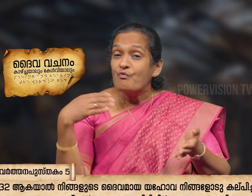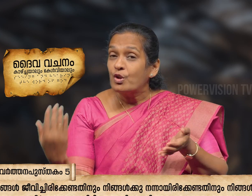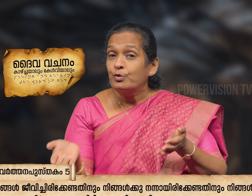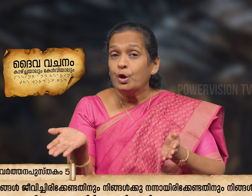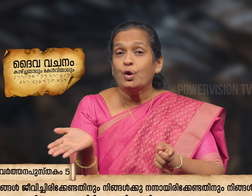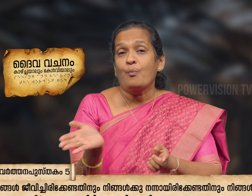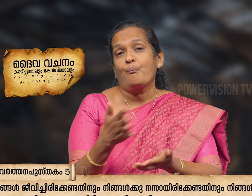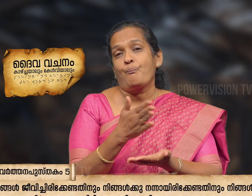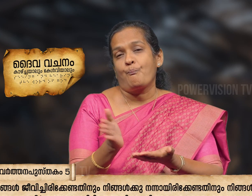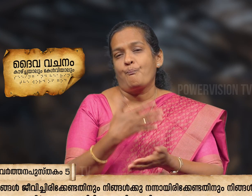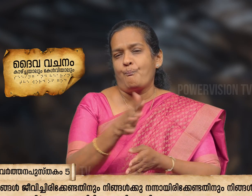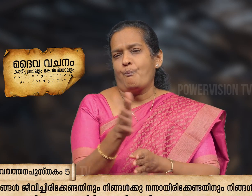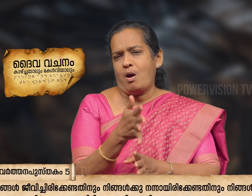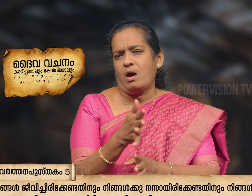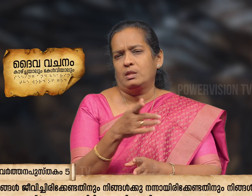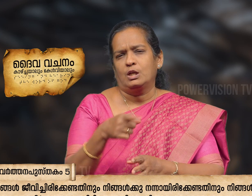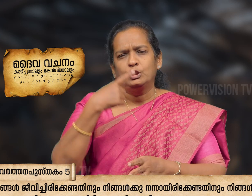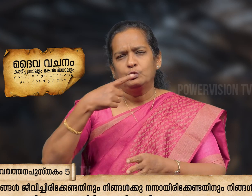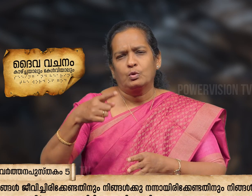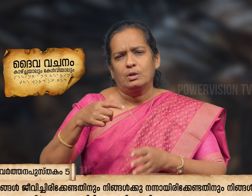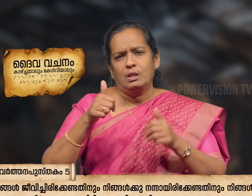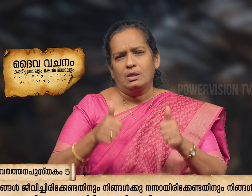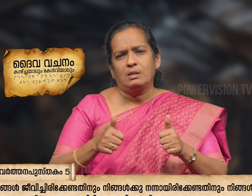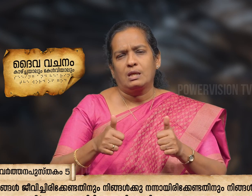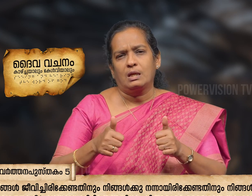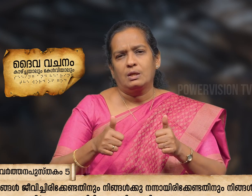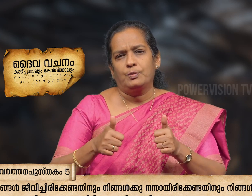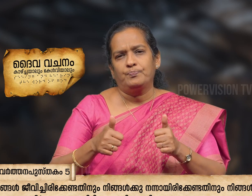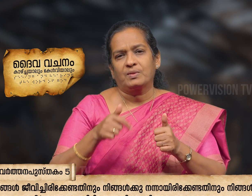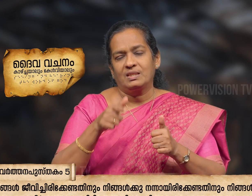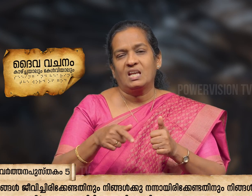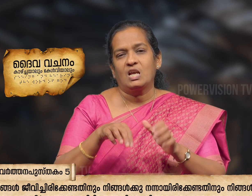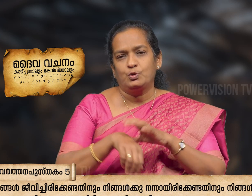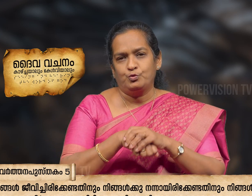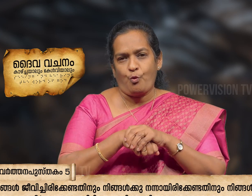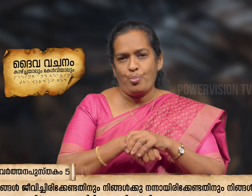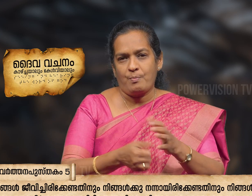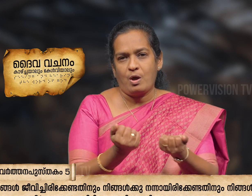നിങ്ങൾ ജീവിച്ചിരിക്കേണ്ടതിനും നിങ്ങൾക്ക് നന്നായിരിക്കേണ്ടതിനും നിങ്ങൾ കൈവശമാക്കുന്ന ദേശത്ത്